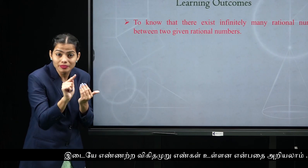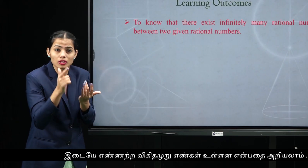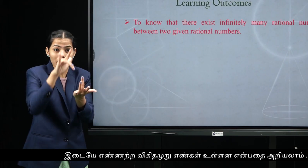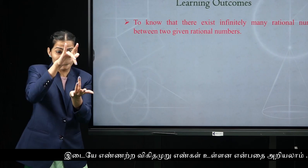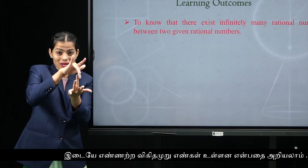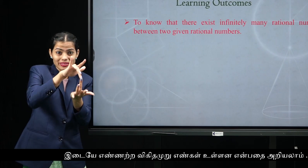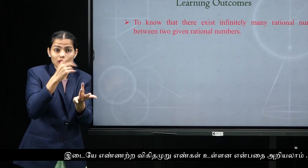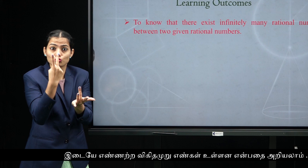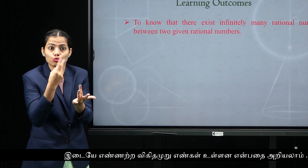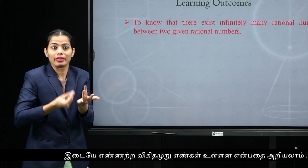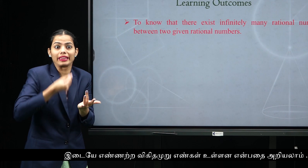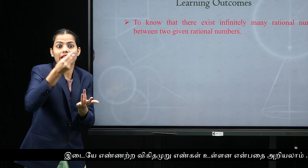அறியலாம்.